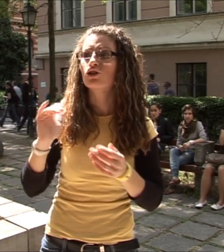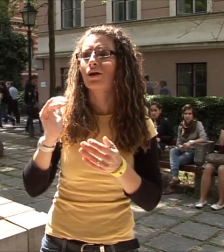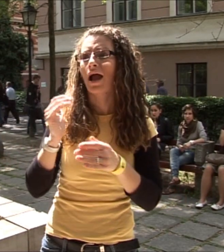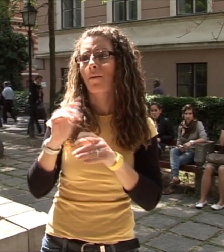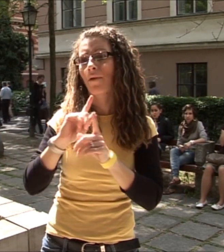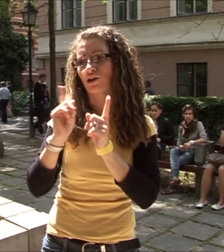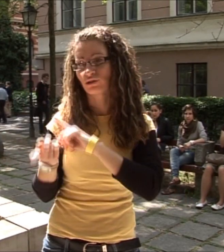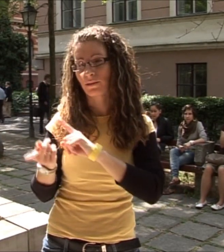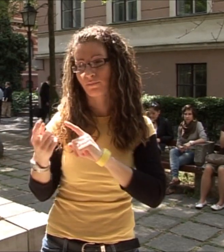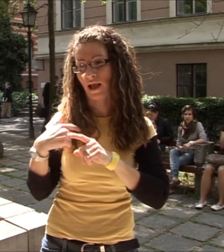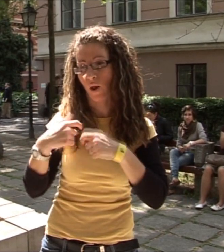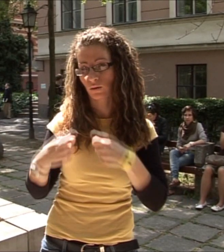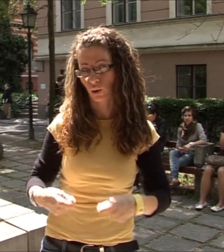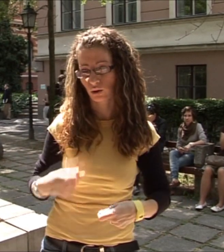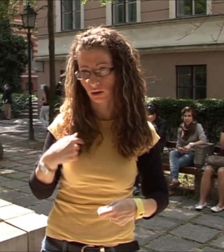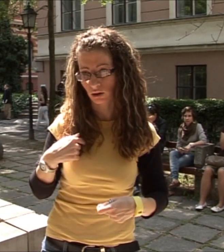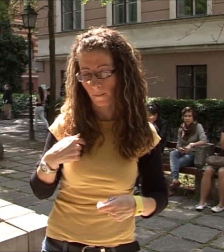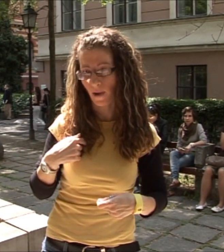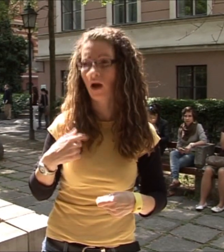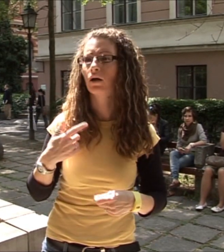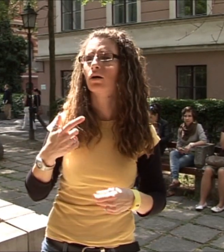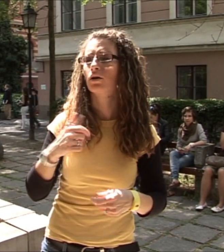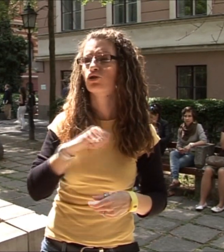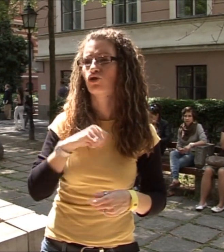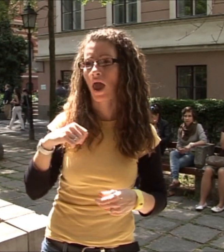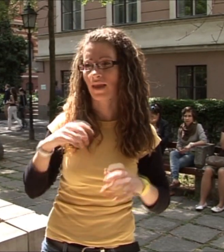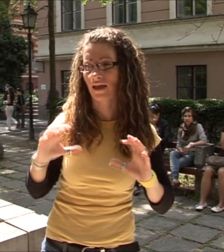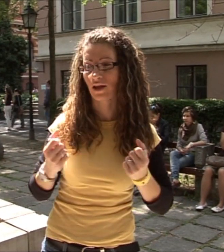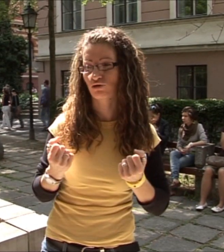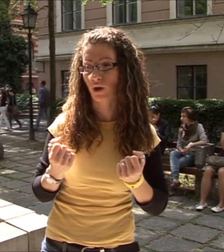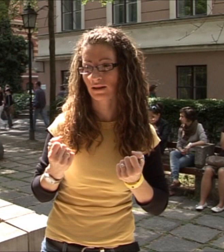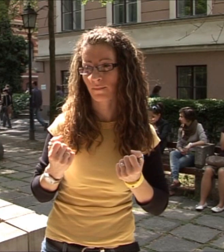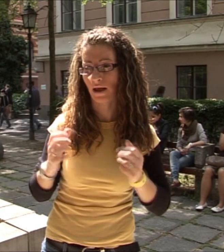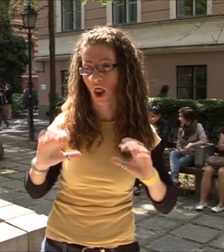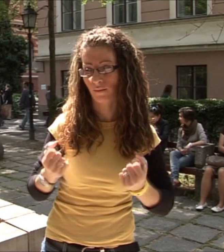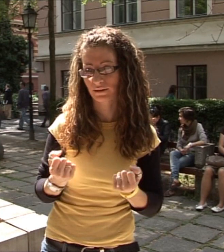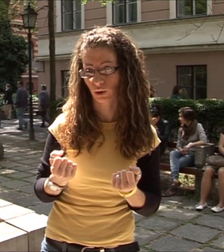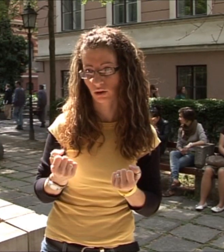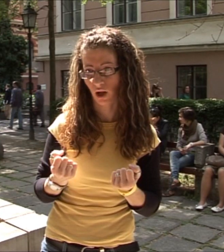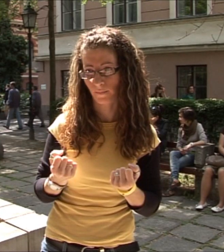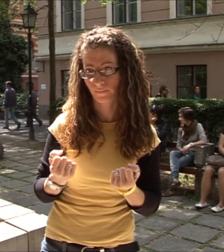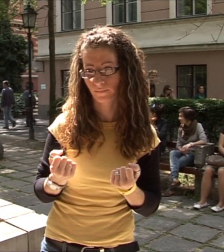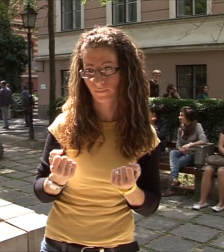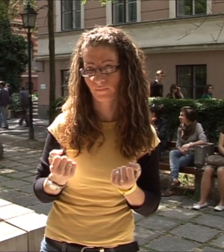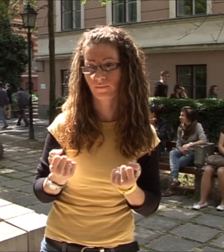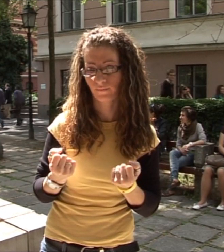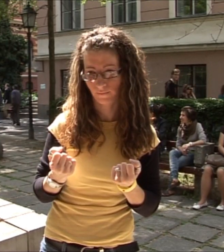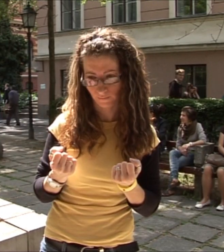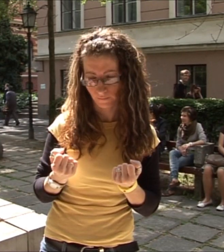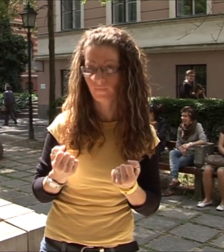föladtam másképpen próbáltam megoldani é akog saját egyesületet alapítottam